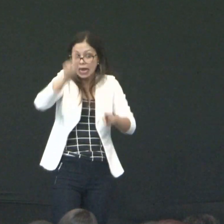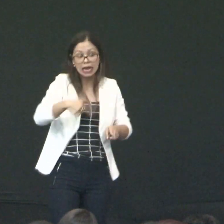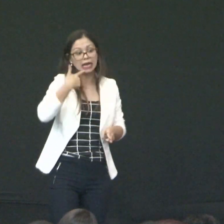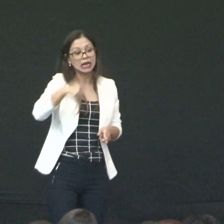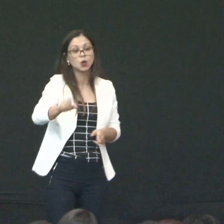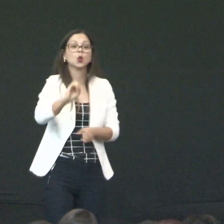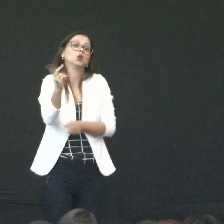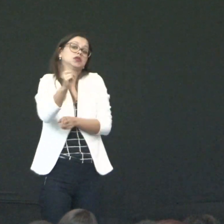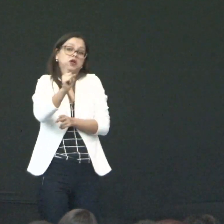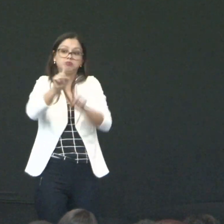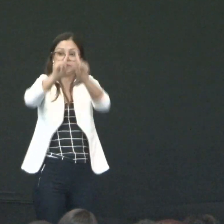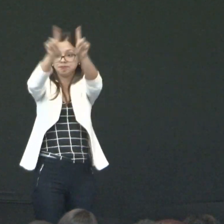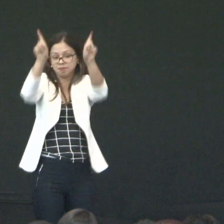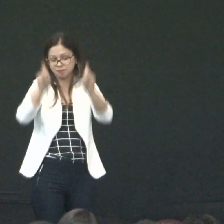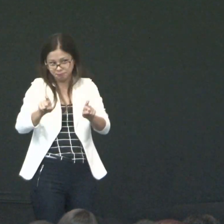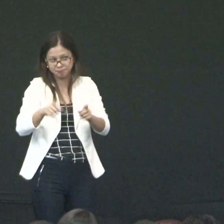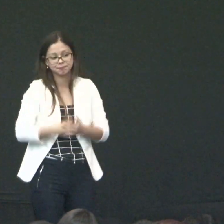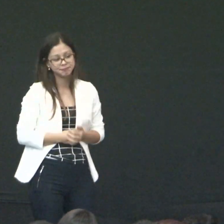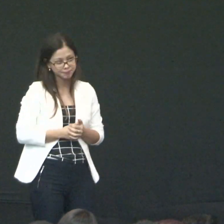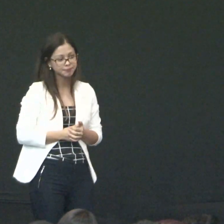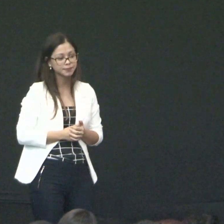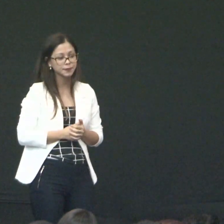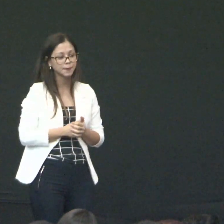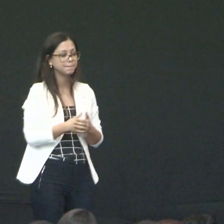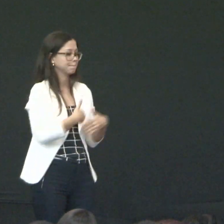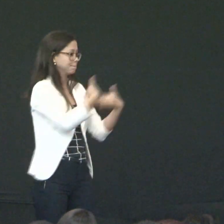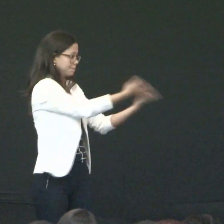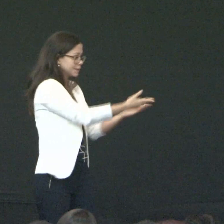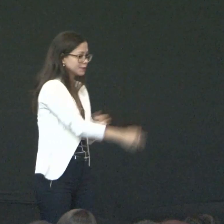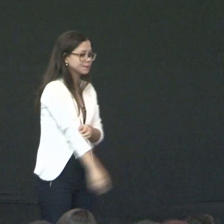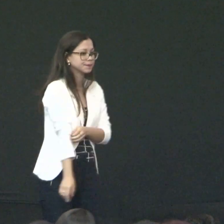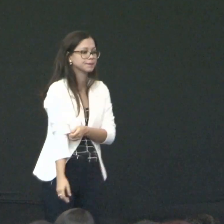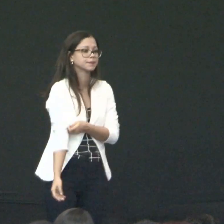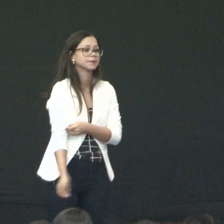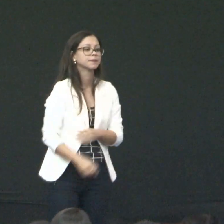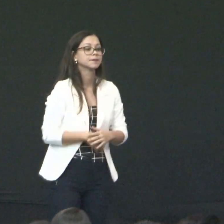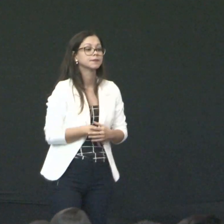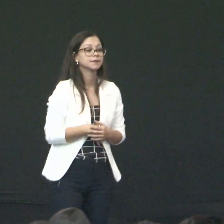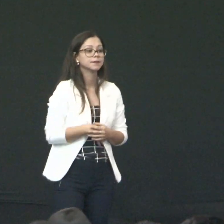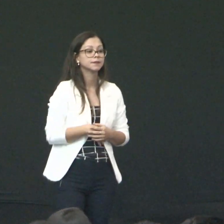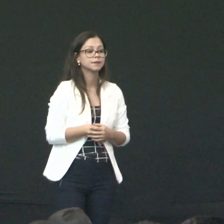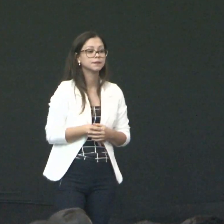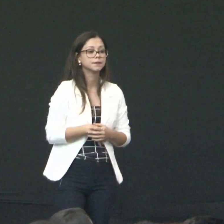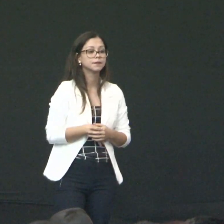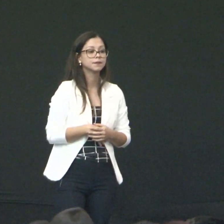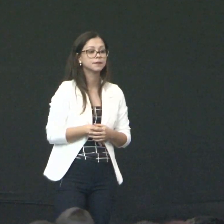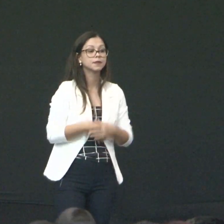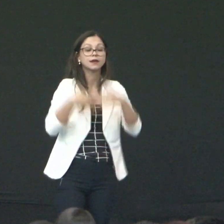palestra. E ela traz essa indagação: seria uma língua natural?